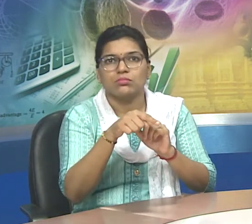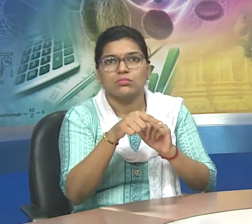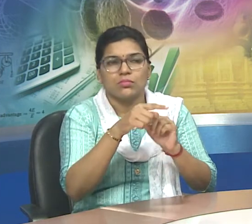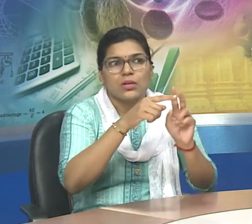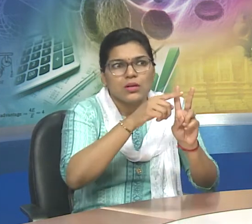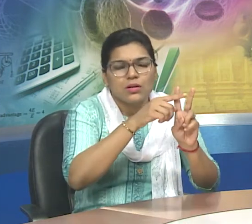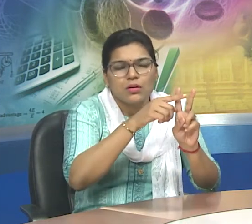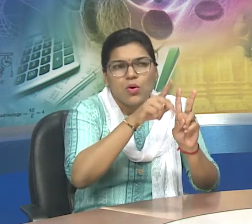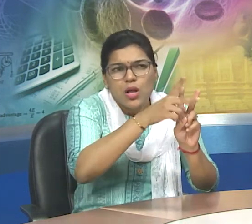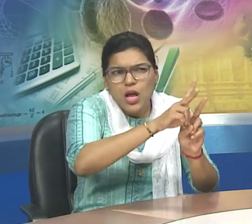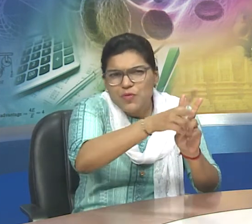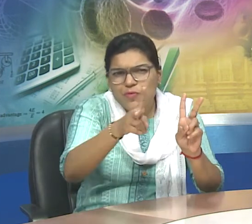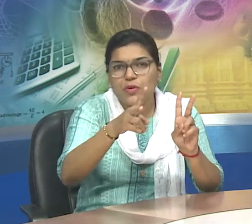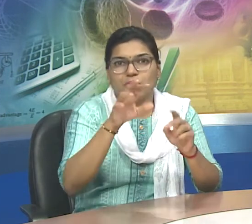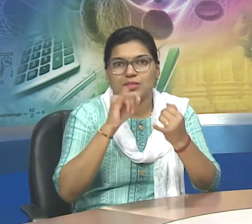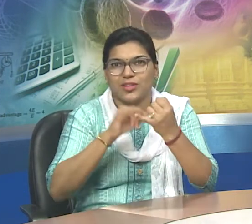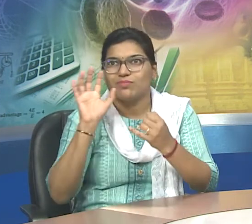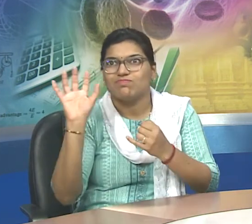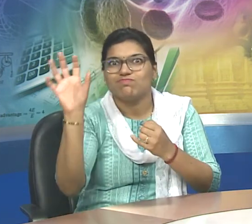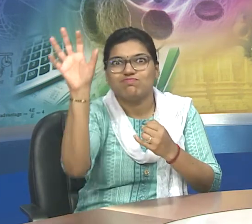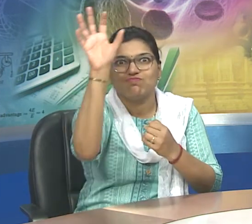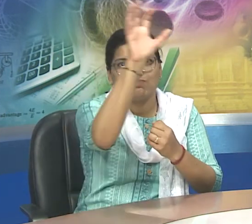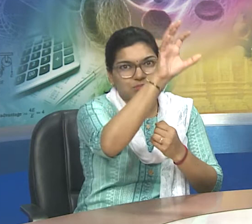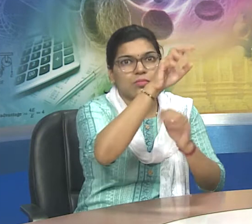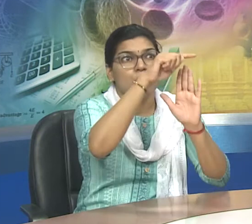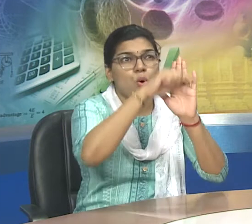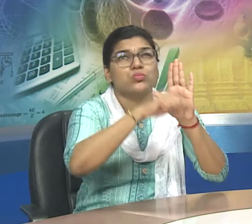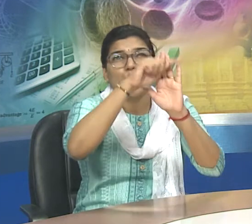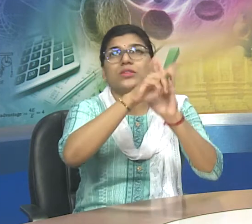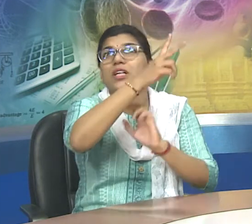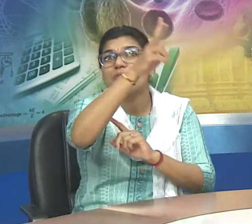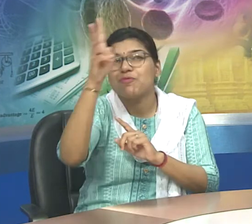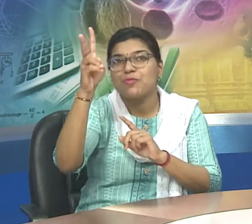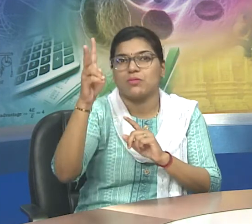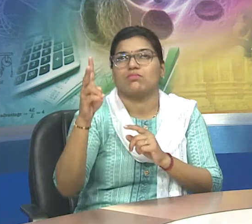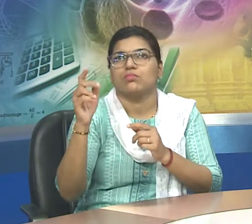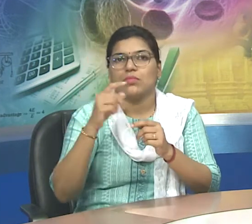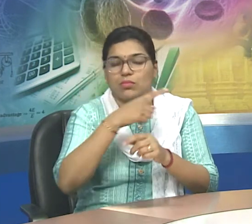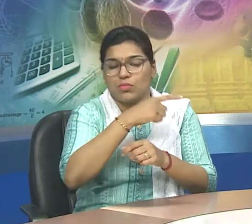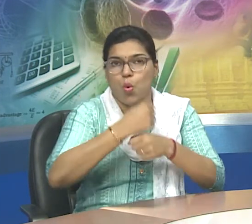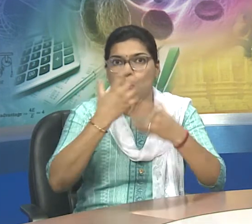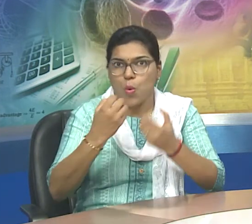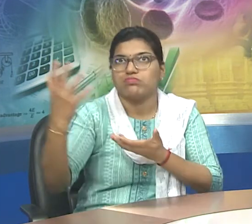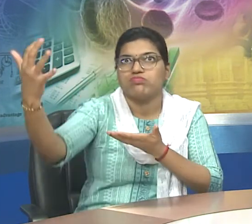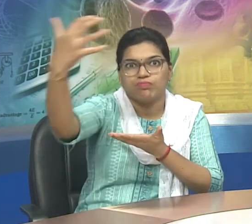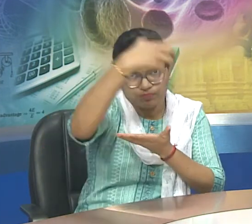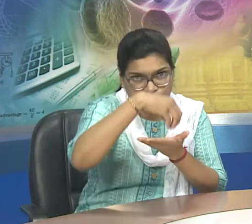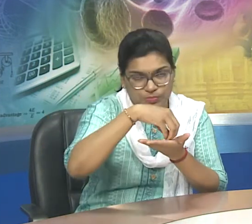अब जो पहला बिंदु है वो कह रहा है इट डिटरमाइंस कॉमन पॉलिसीज, रेगुलेट्स कॉमन अफेयर्स एंड प्रोमोट